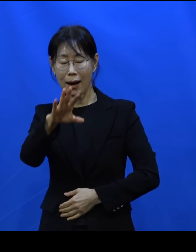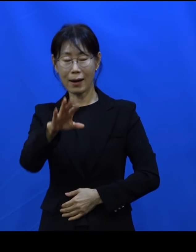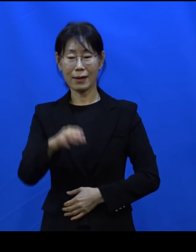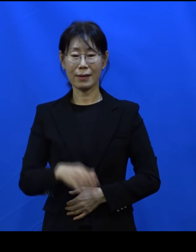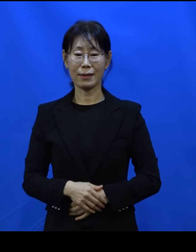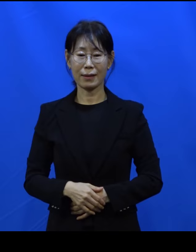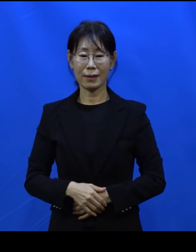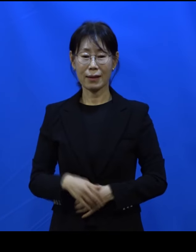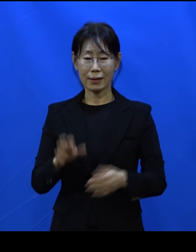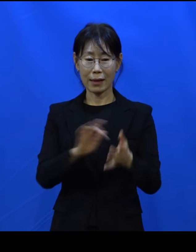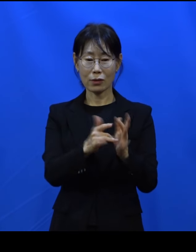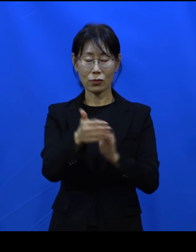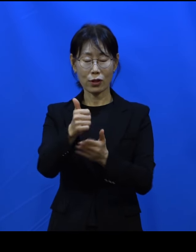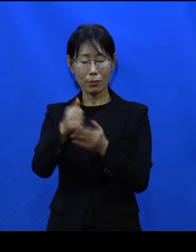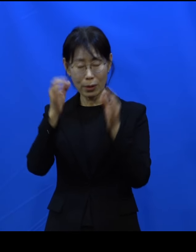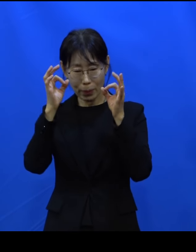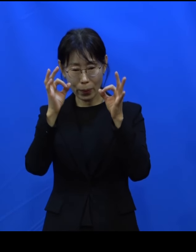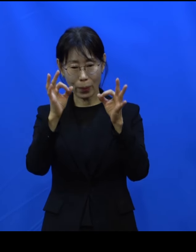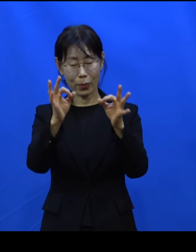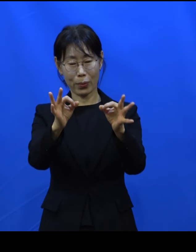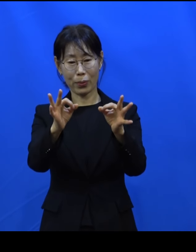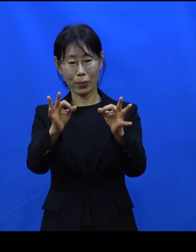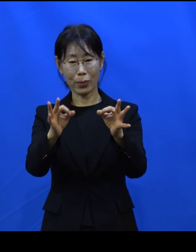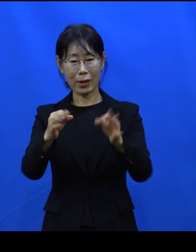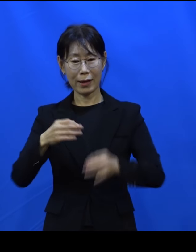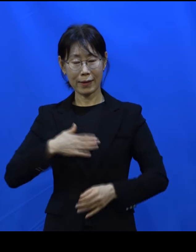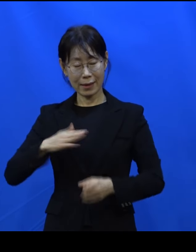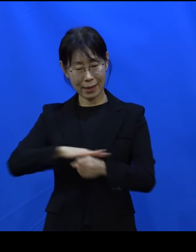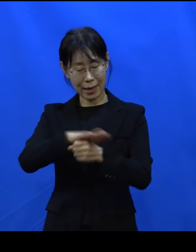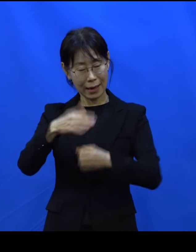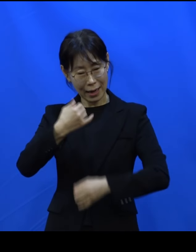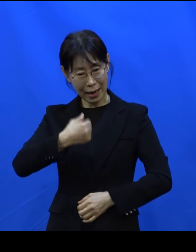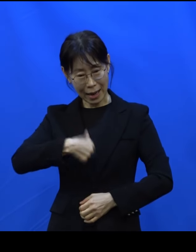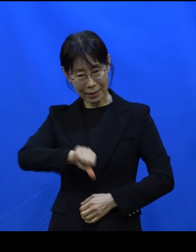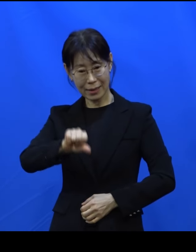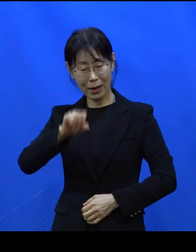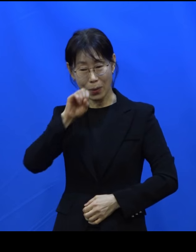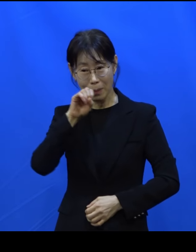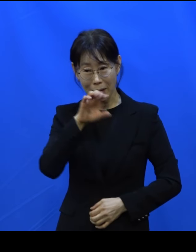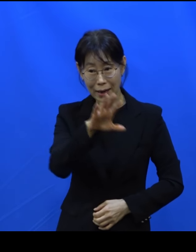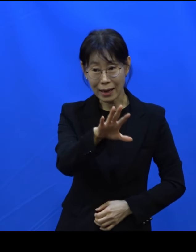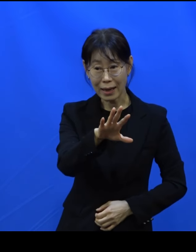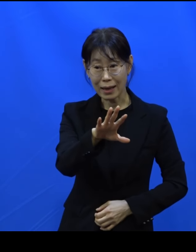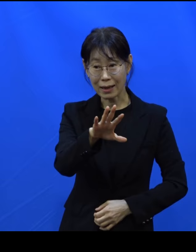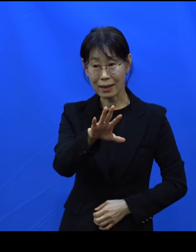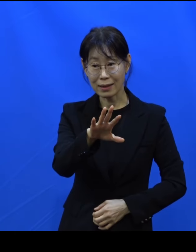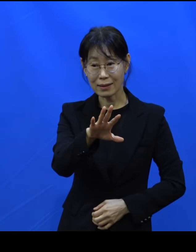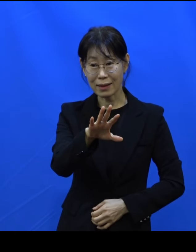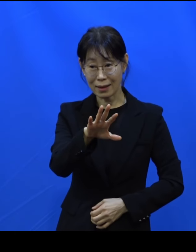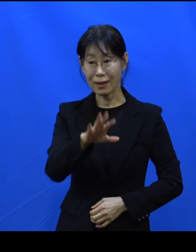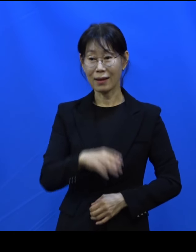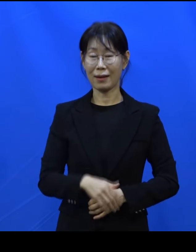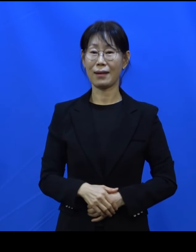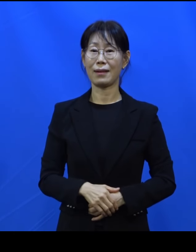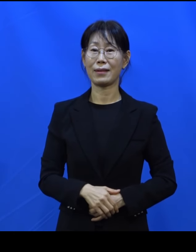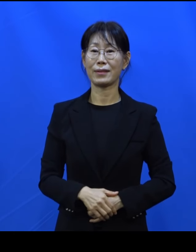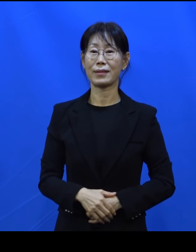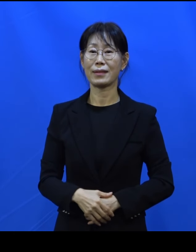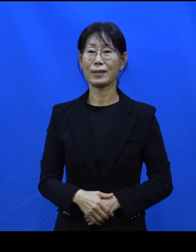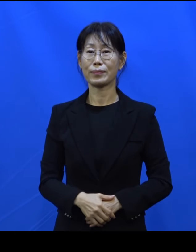했습니다. 그러니까 누구를 우리가 바라봐야 되느냐? 오늘 이 솔로몬 왕을 보라는 이 말은 우리가 그리스도를 바라보는